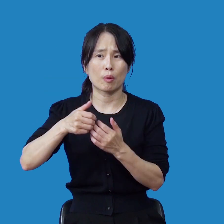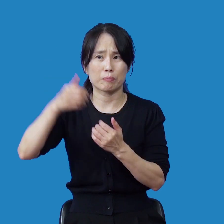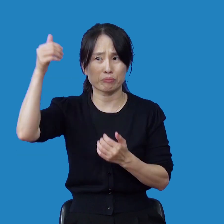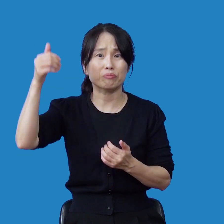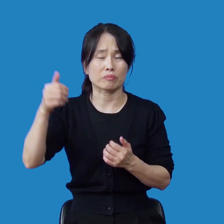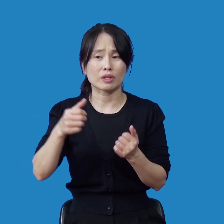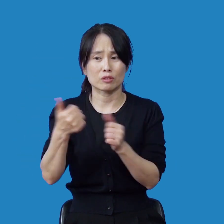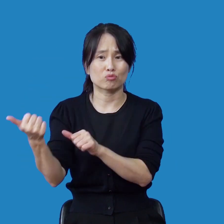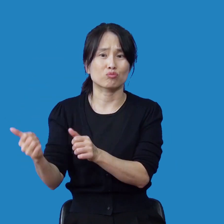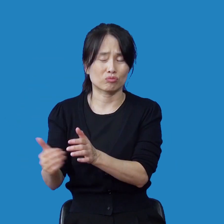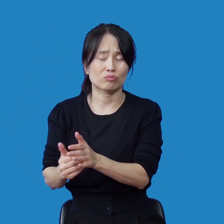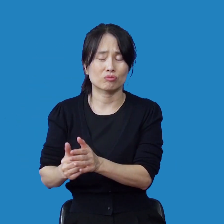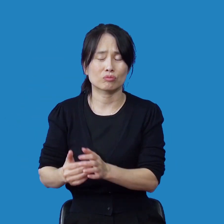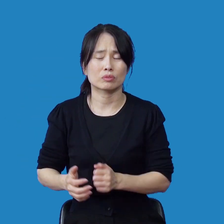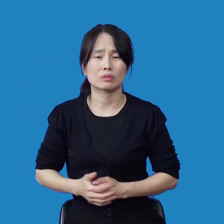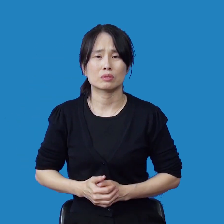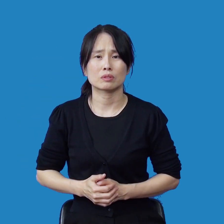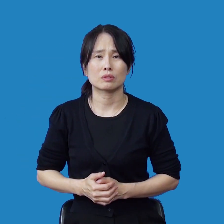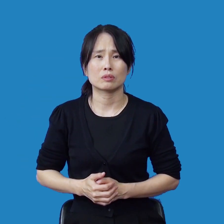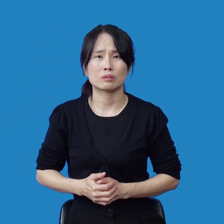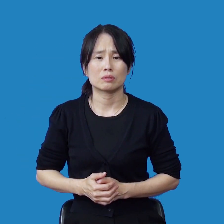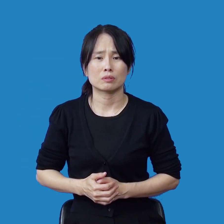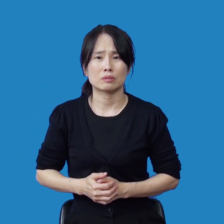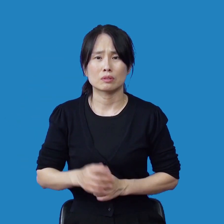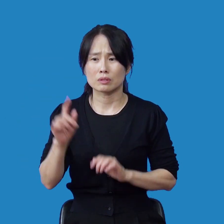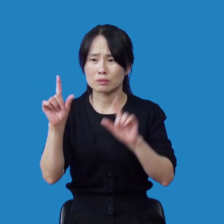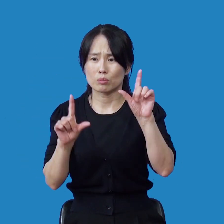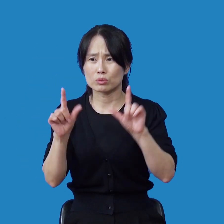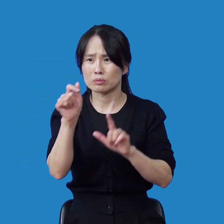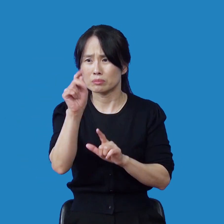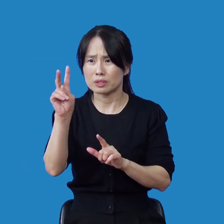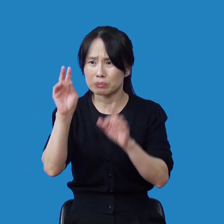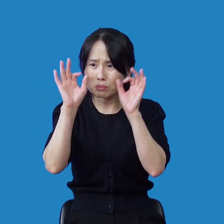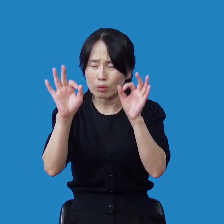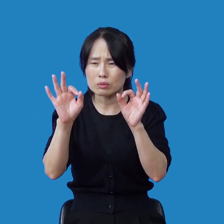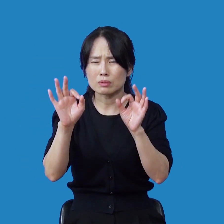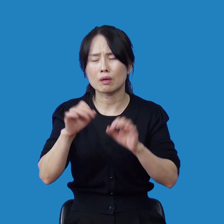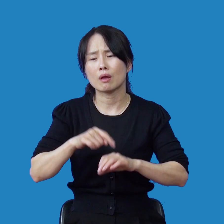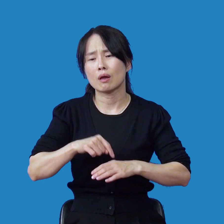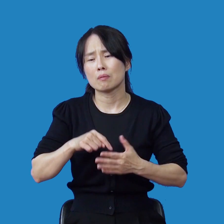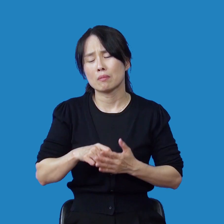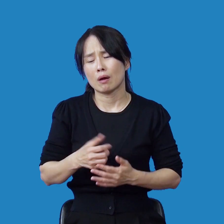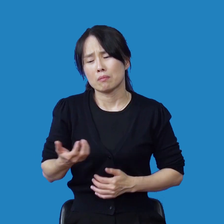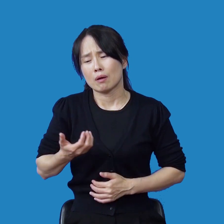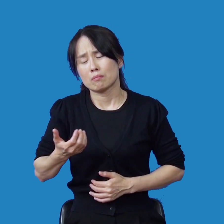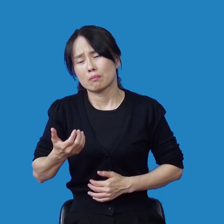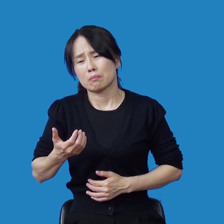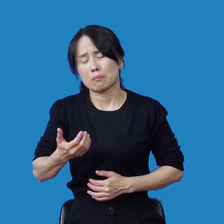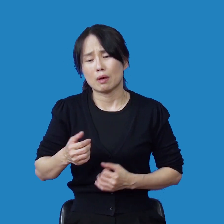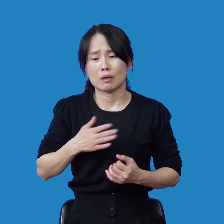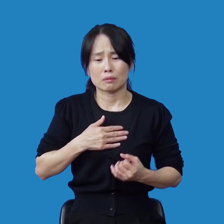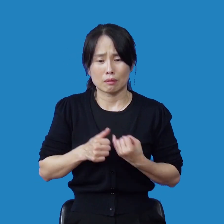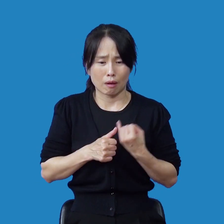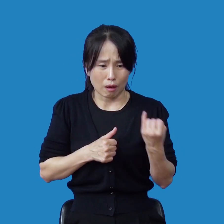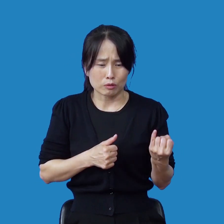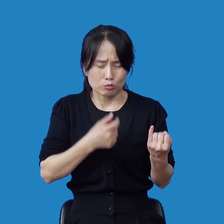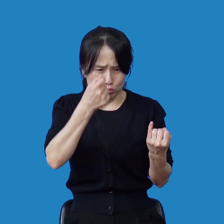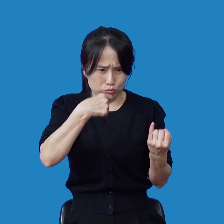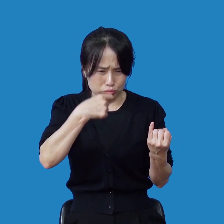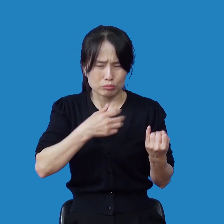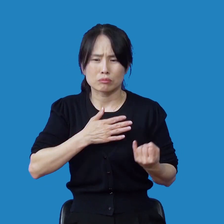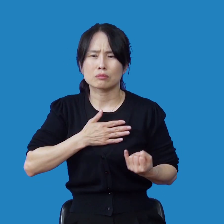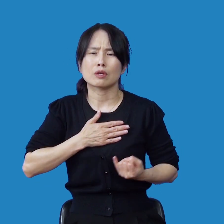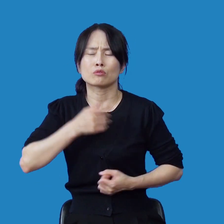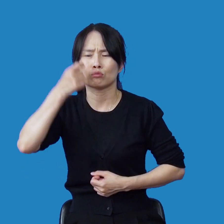그 장면을 보면서 너무 가슴이 아파서 아내도 울고 저도 울었습니다.